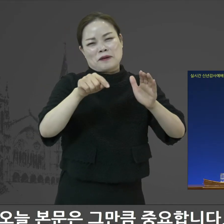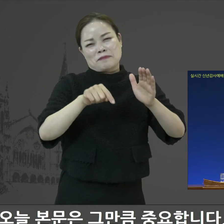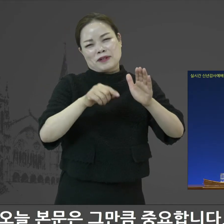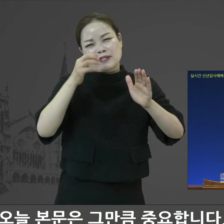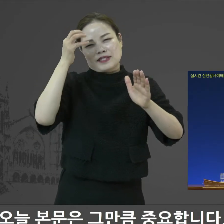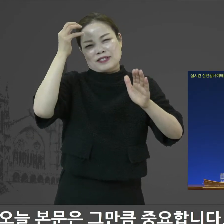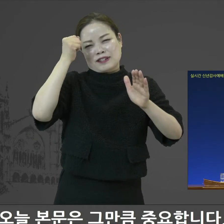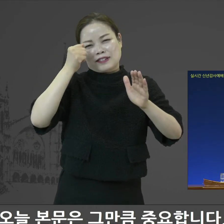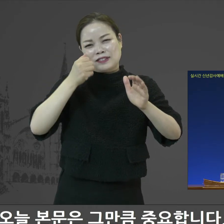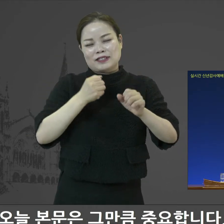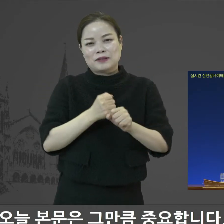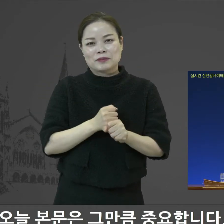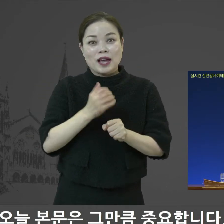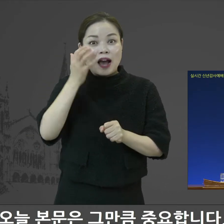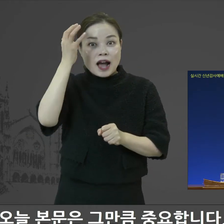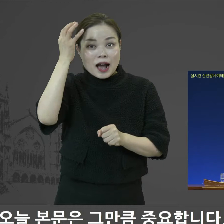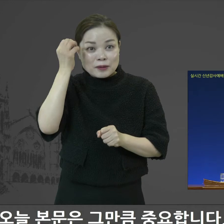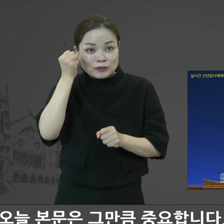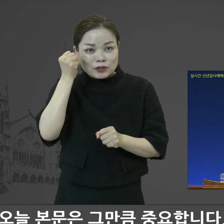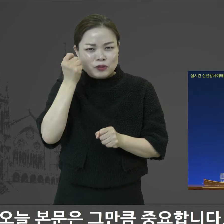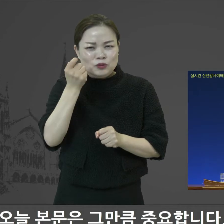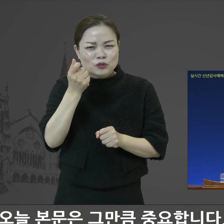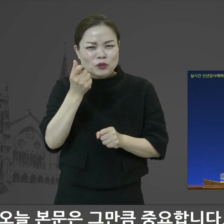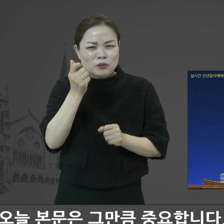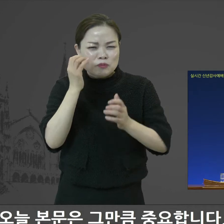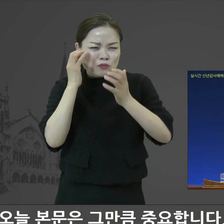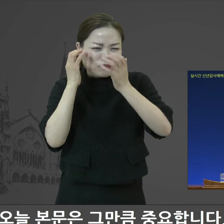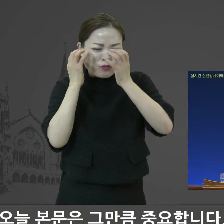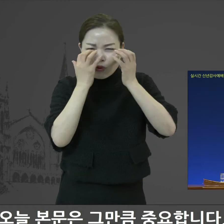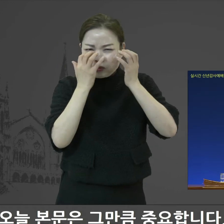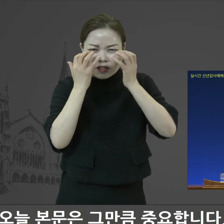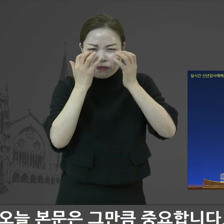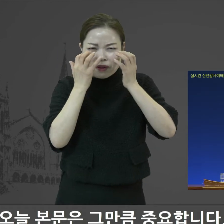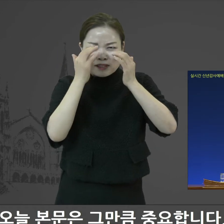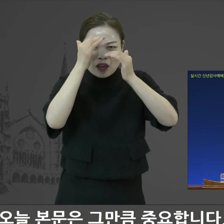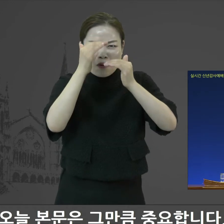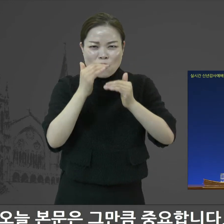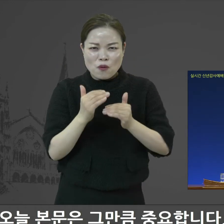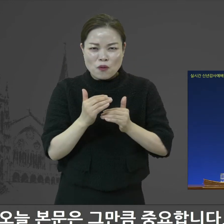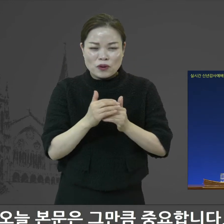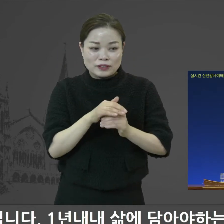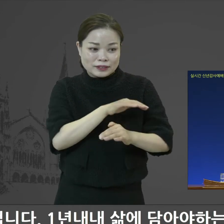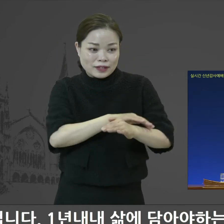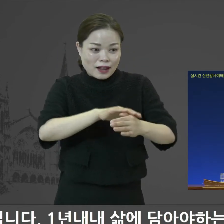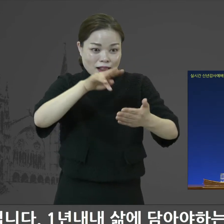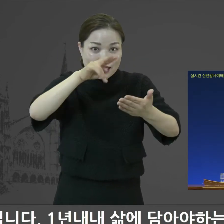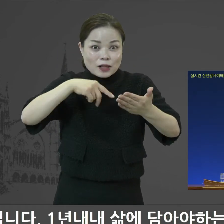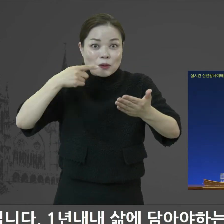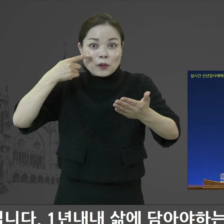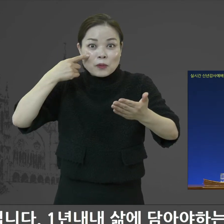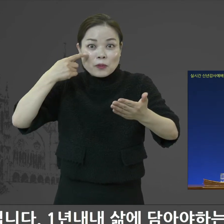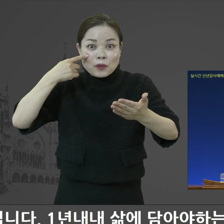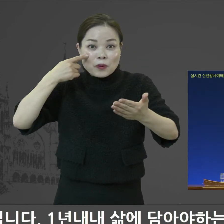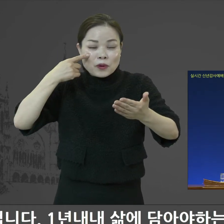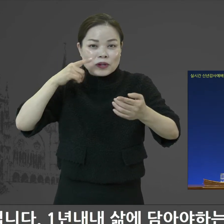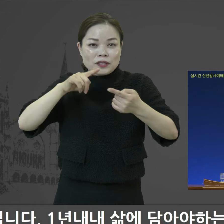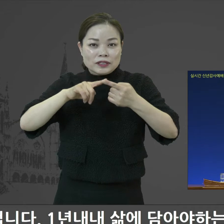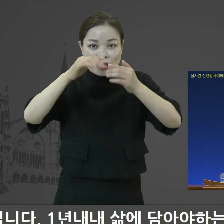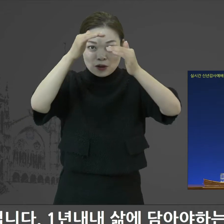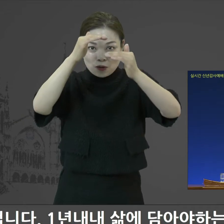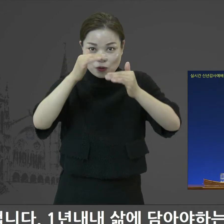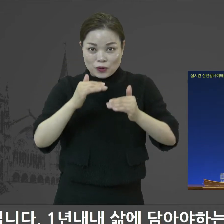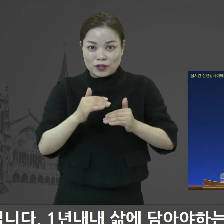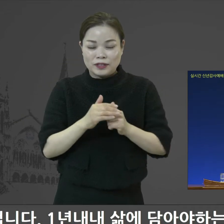담아야 되는데, 암송하기에는 조금 복잡한 구조입니다. 우선 잘 읽고 제가 이 구조를